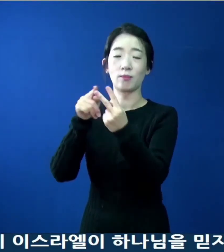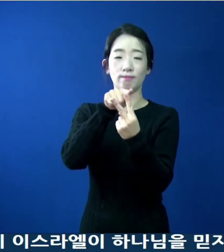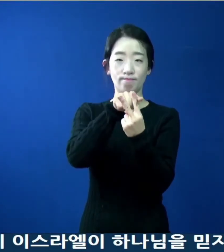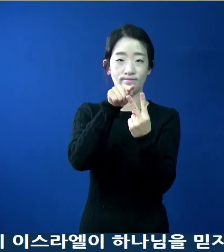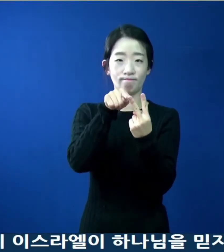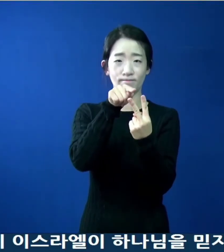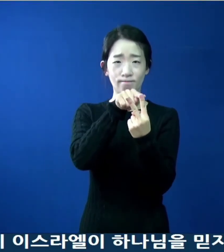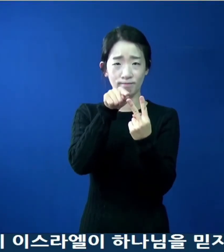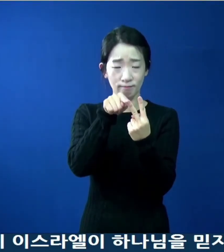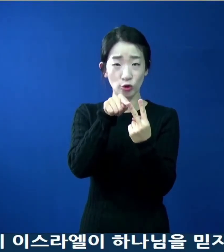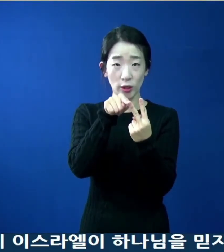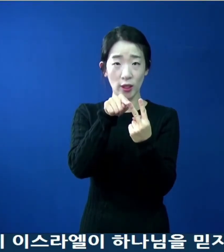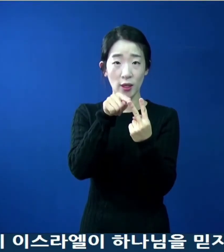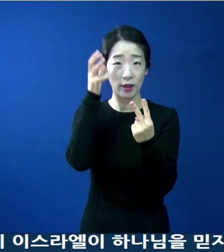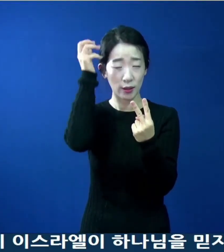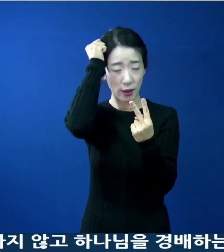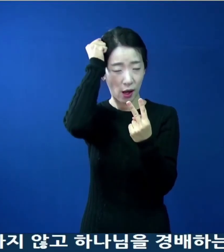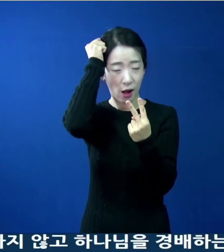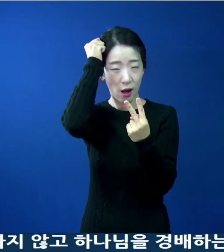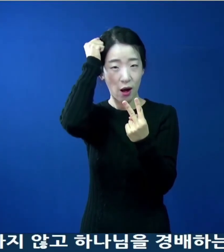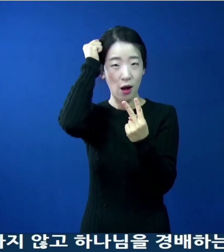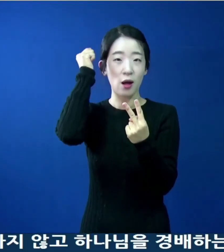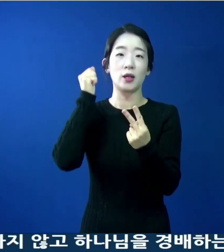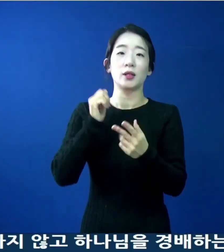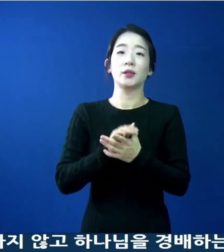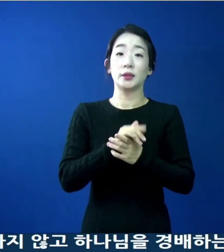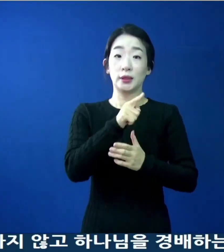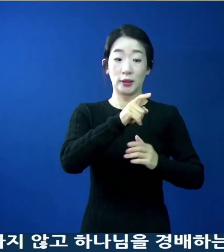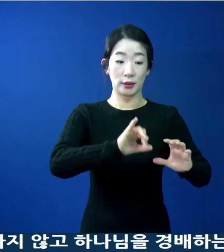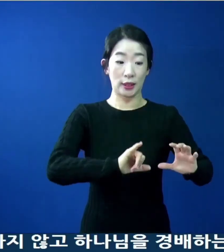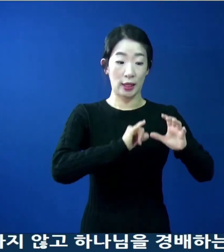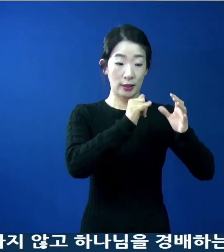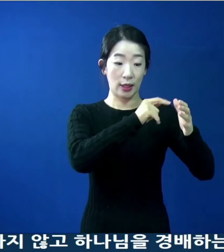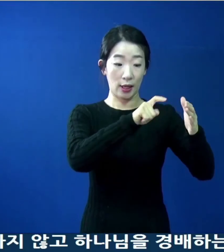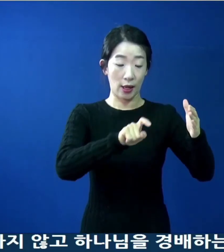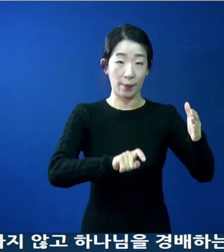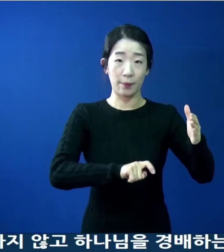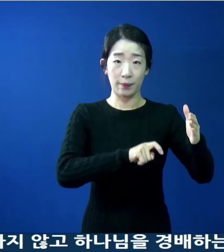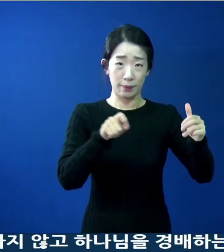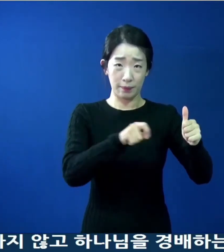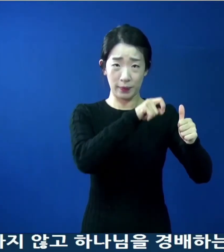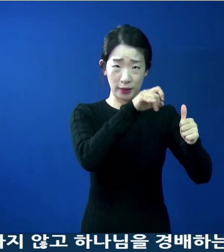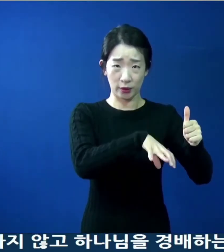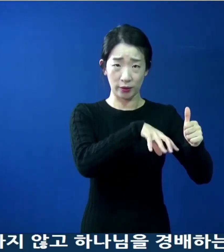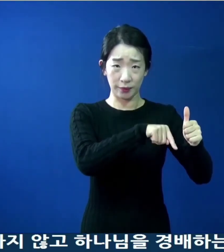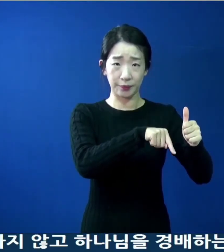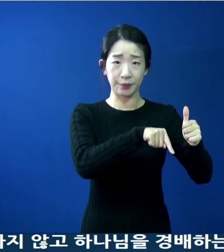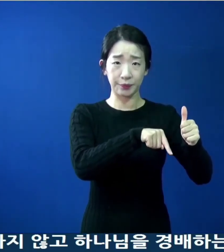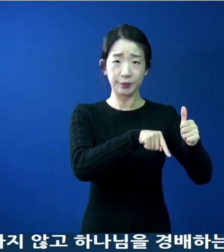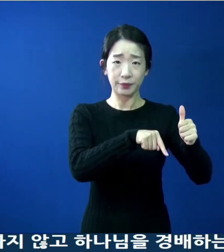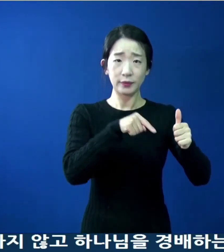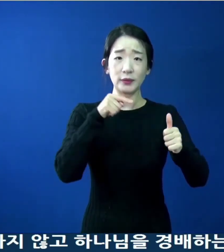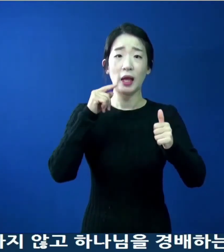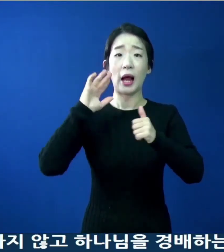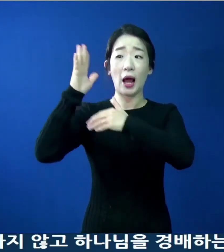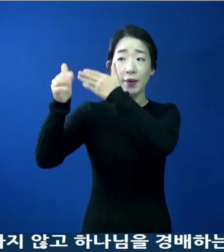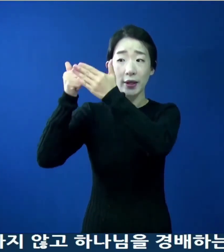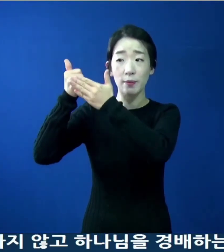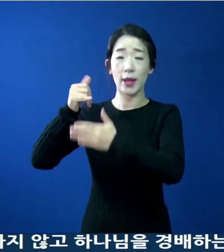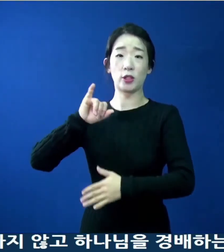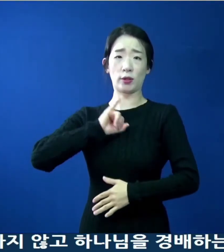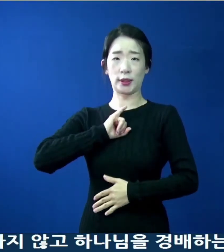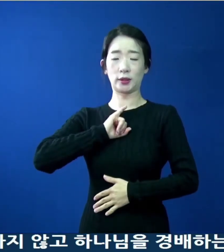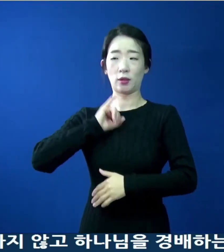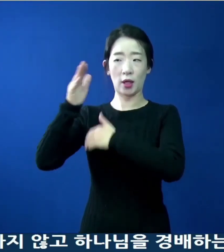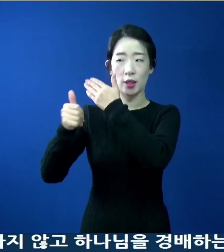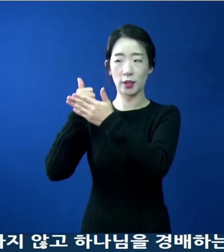강력한 세상의 도전 가운데 하나님의 백성들이 하나님의 백성의 정체성을 지키고